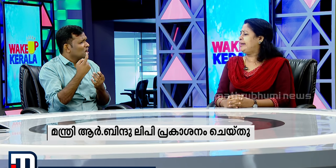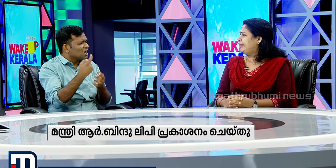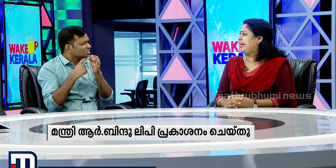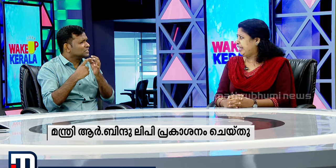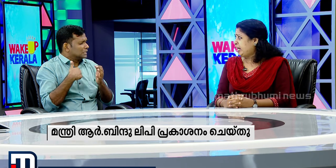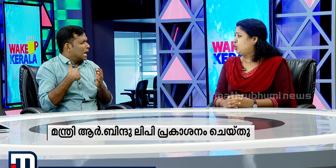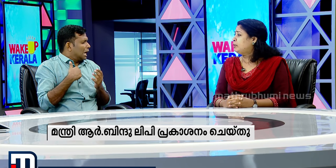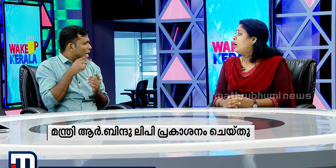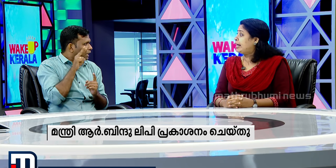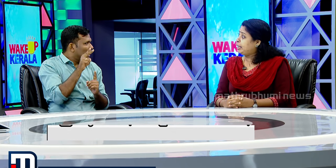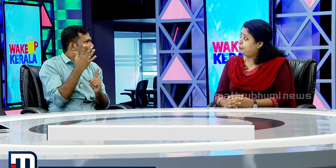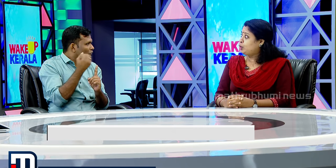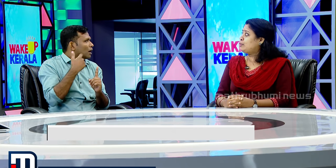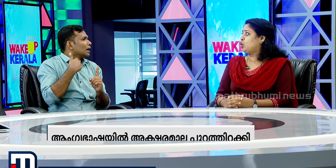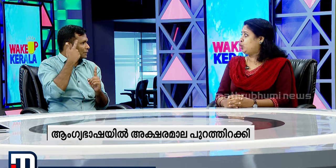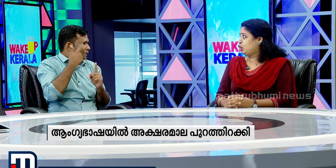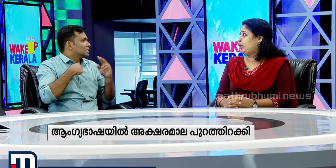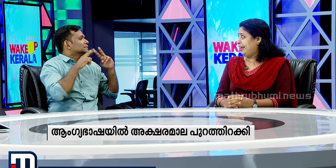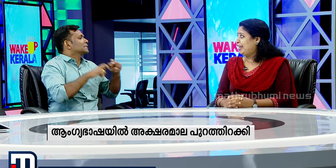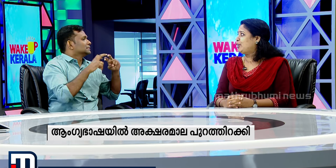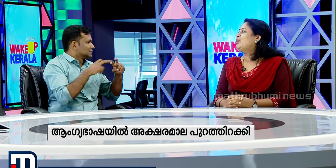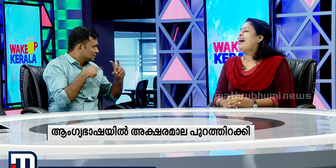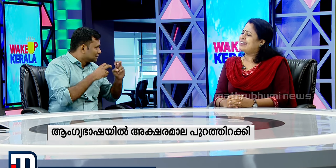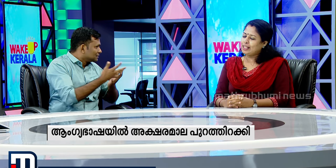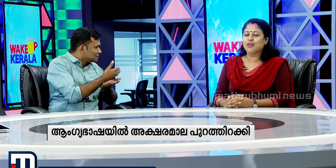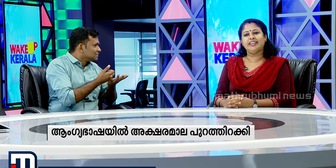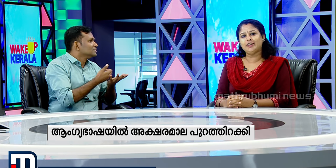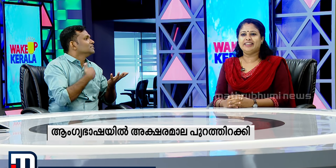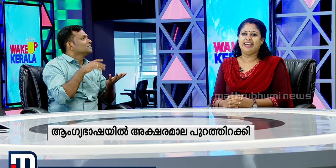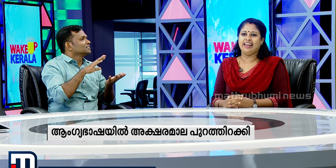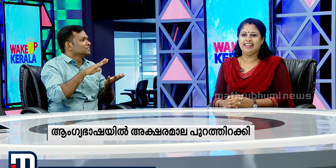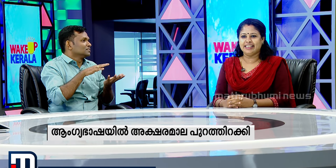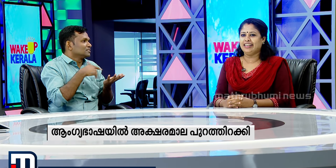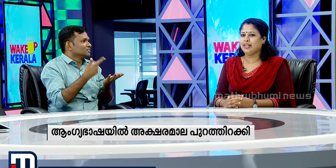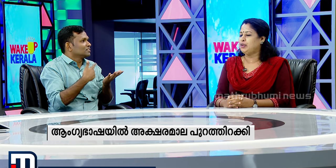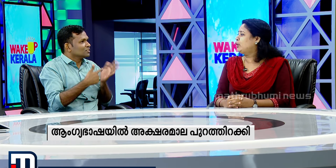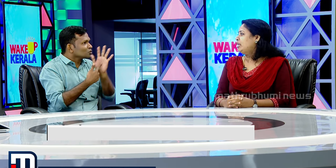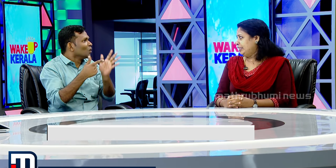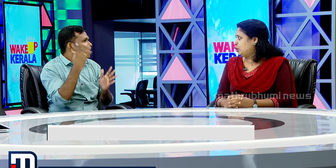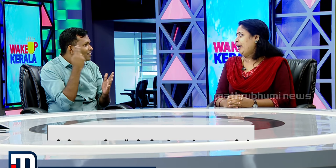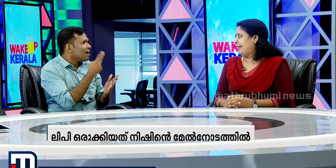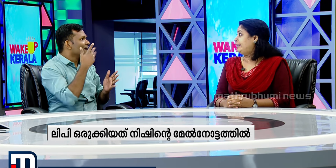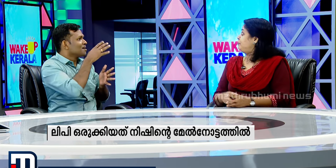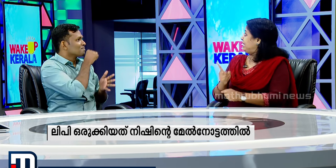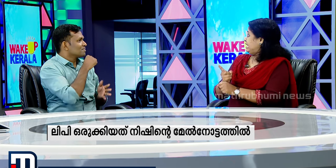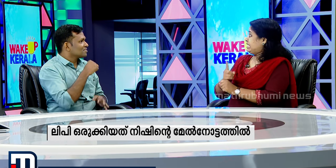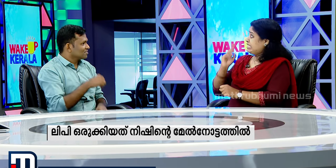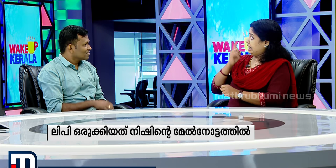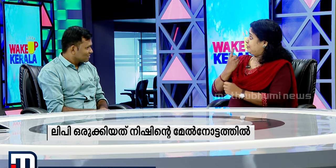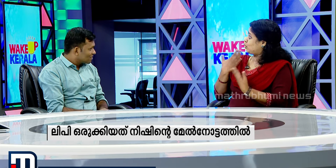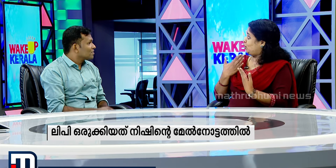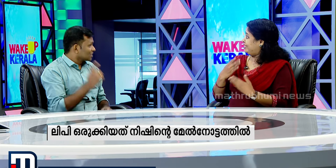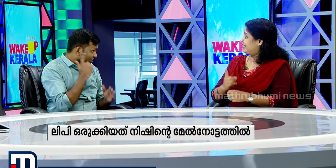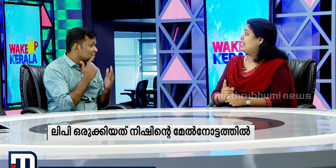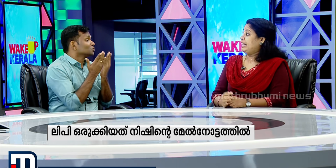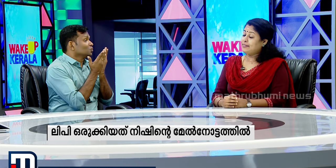ആ എങ്ങനെ എഴുതും അങ്ങനെ എപ്പോഴും ചോദിക്കുന്നുണ്ടായിരുന്നു അതുകൊണ്ടും കൂടെ തന്നെയാണ് ഞങ്ങൾ ഇങ്ങനെ ഒരു ഇത് തുടങ്ങിയത്